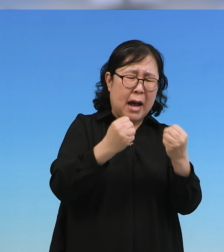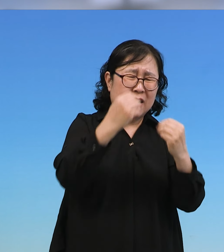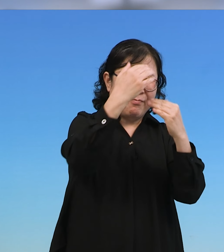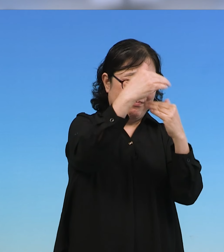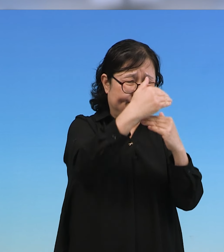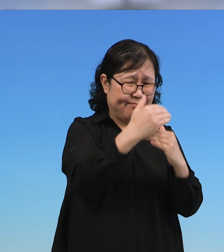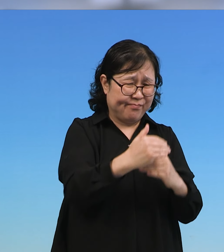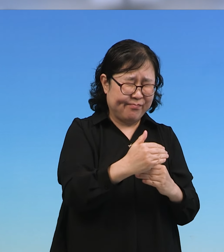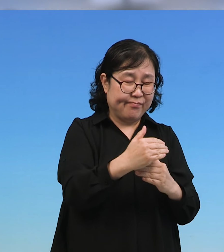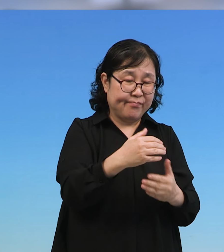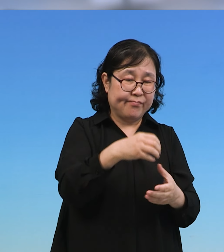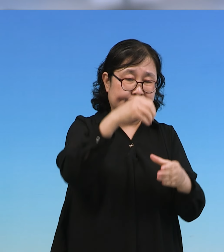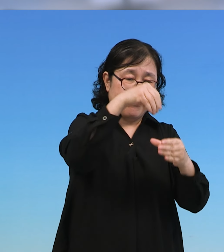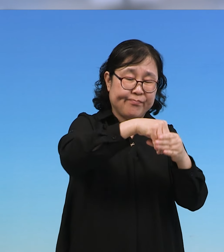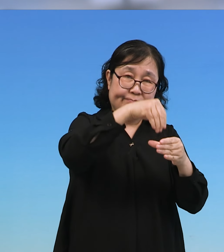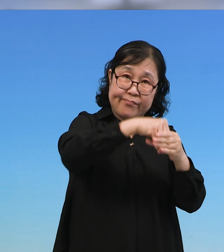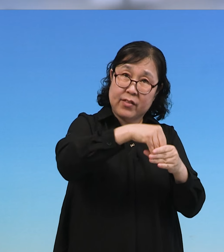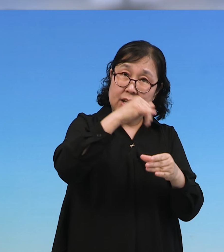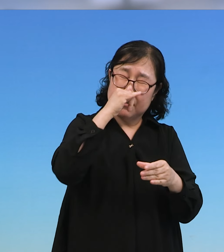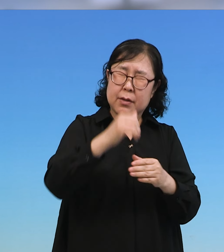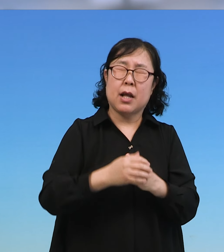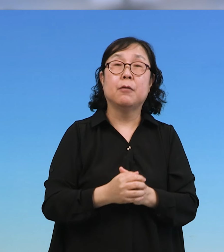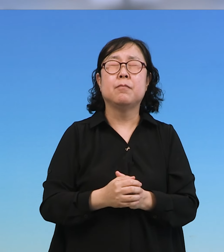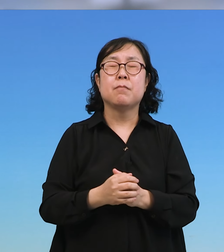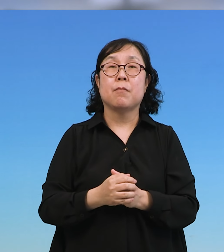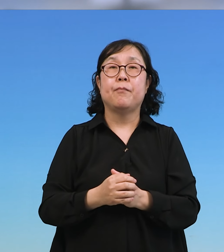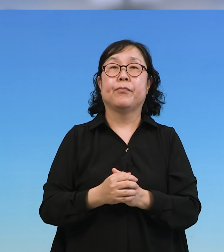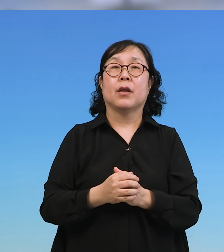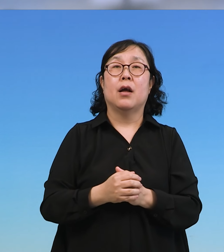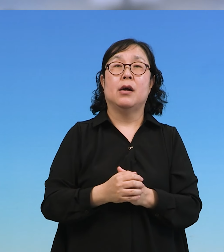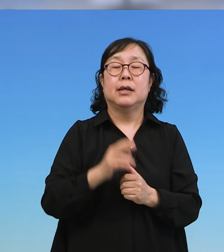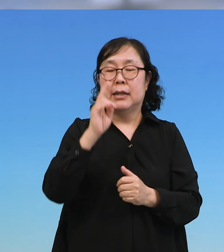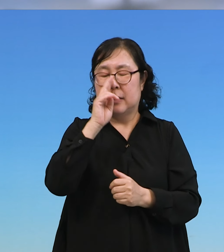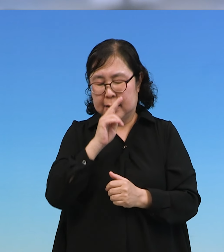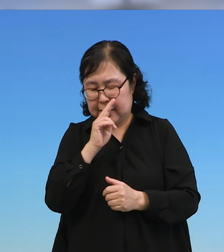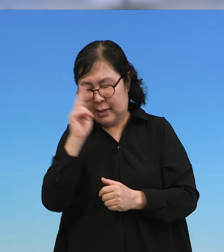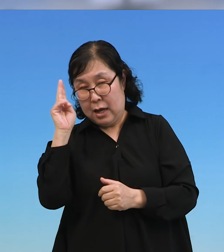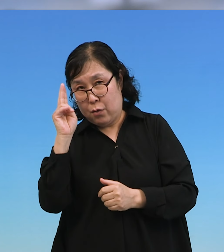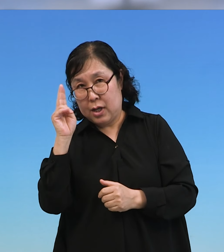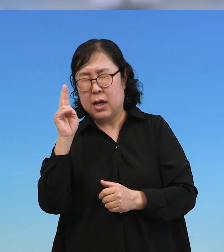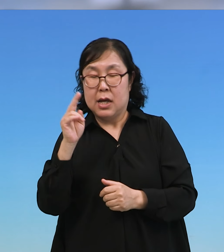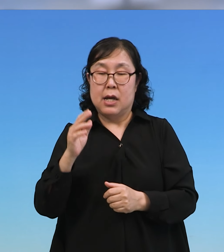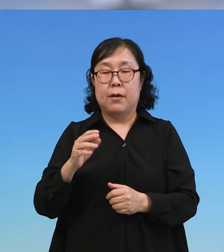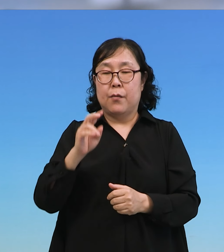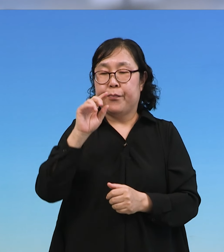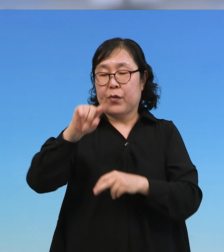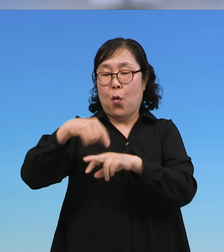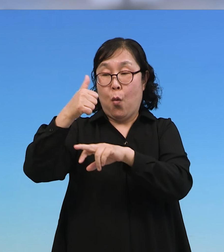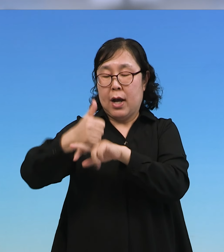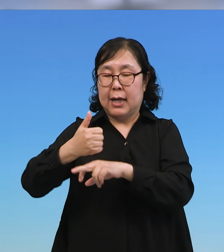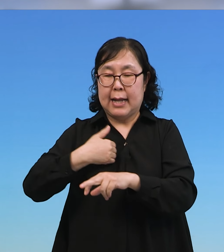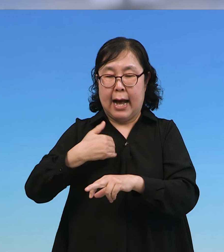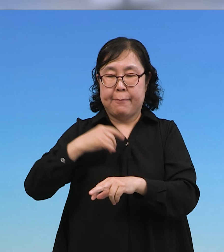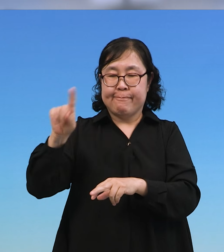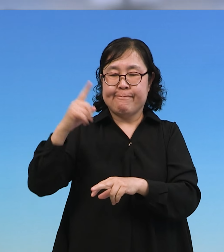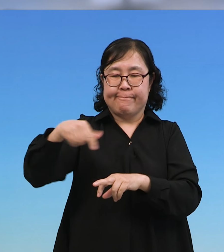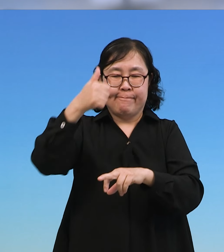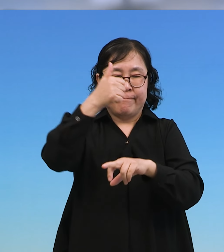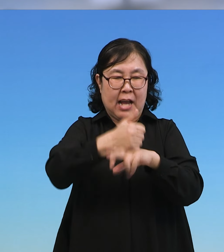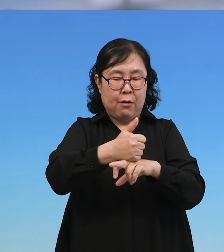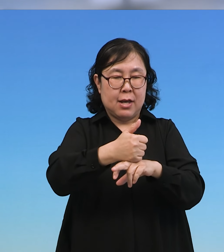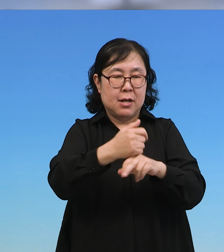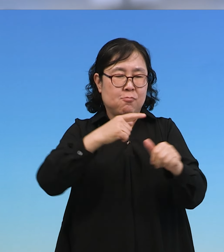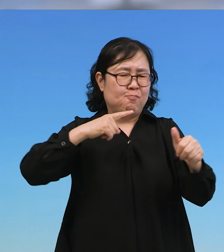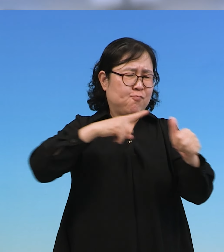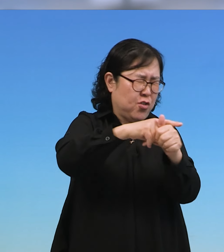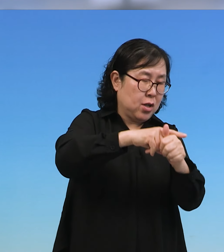본격적으로 이제 그 권력자 사울 왕이 이제 나 다윗을 죽일 거라고 그렇게 아예 천명을 하고요, 그리고